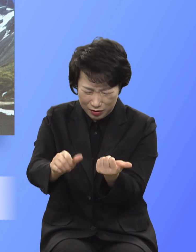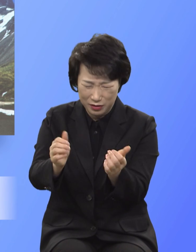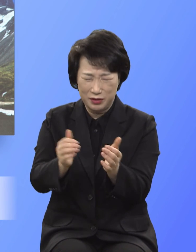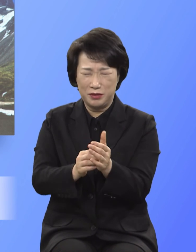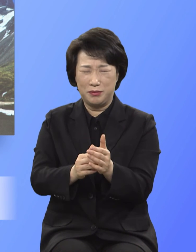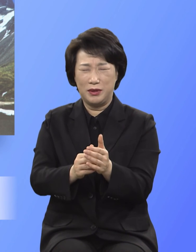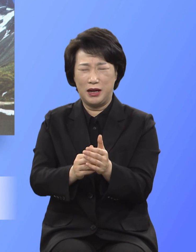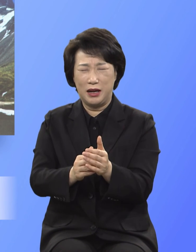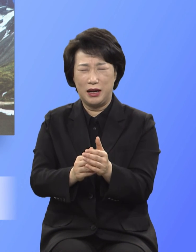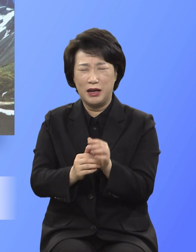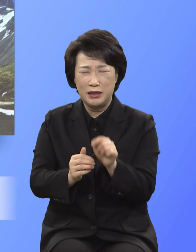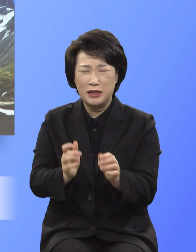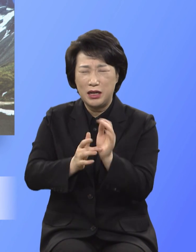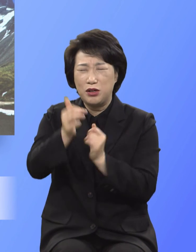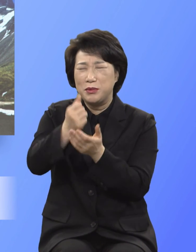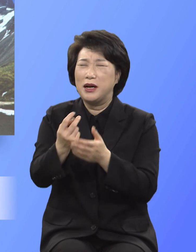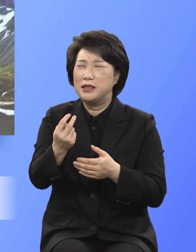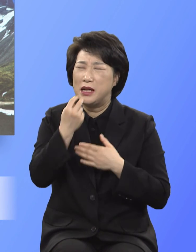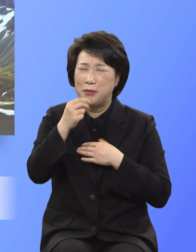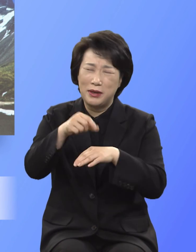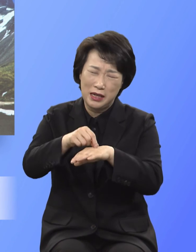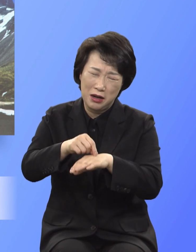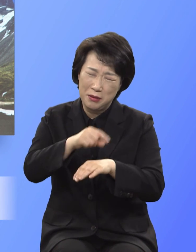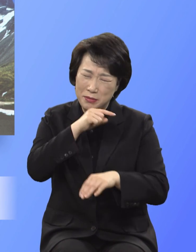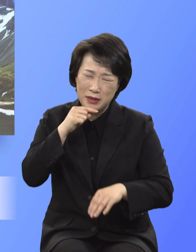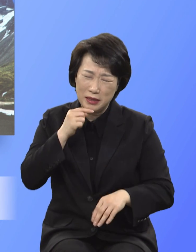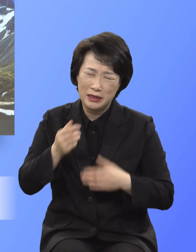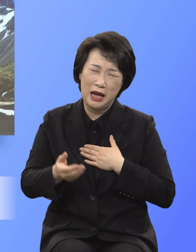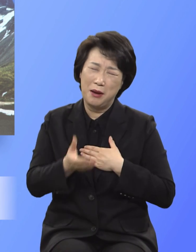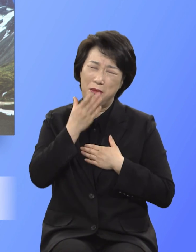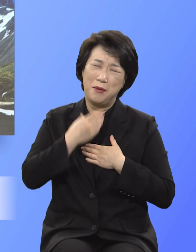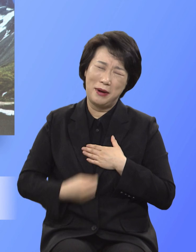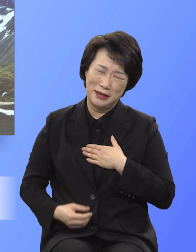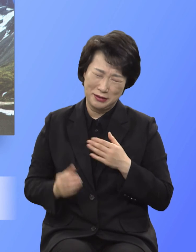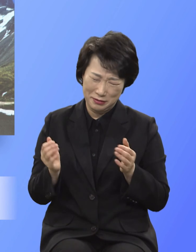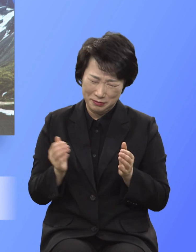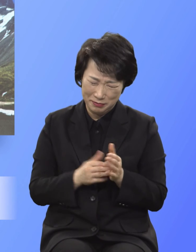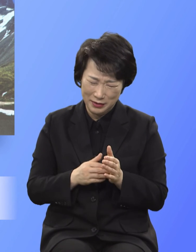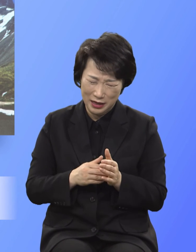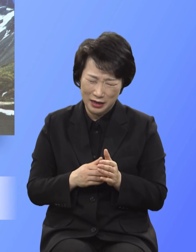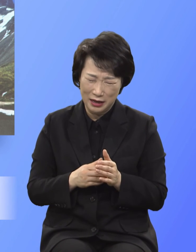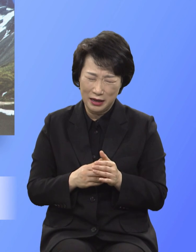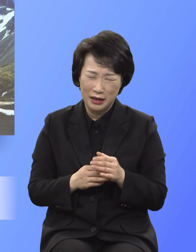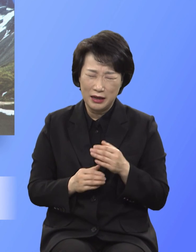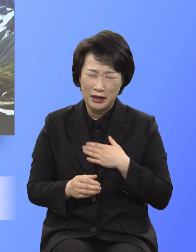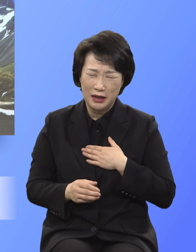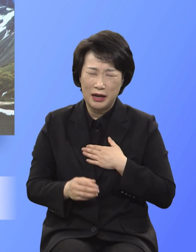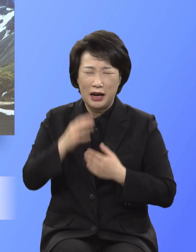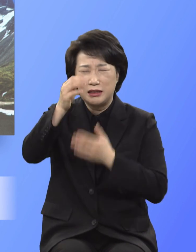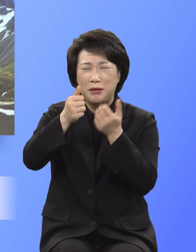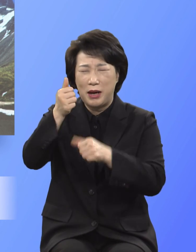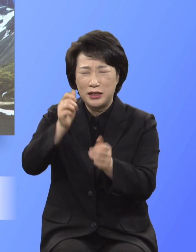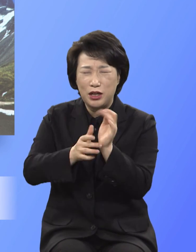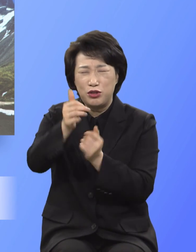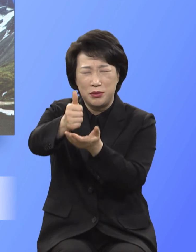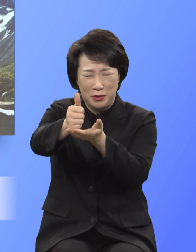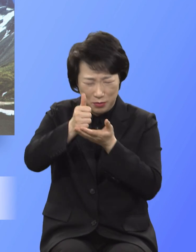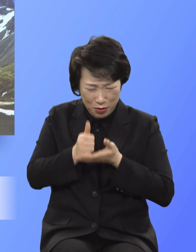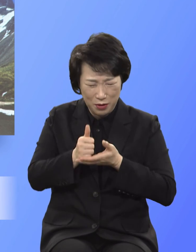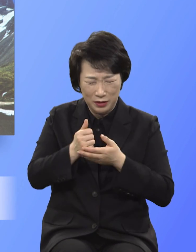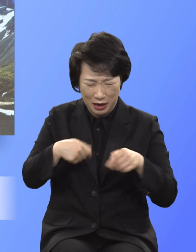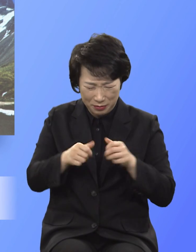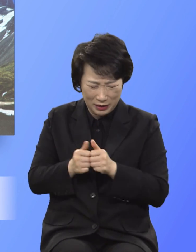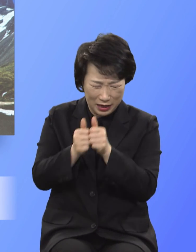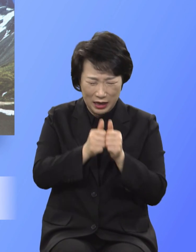죽으심으로 그 생명의 살과 피를 먹고 마시게 하므로 그 아들이 나에게